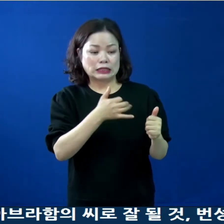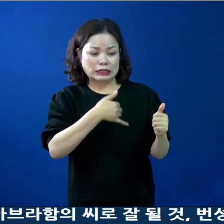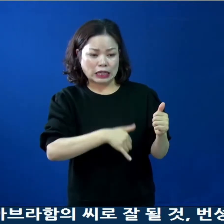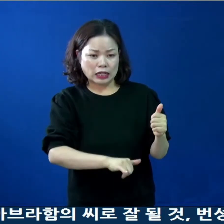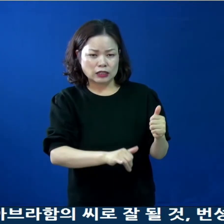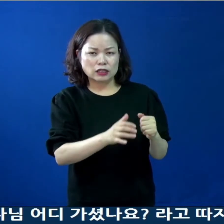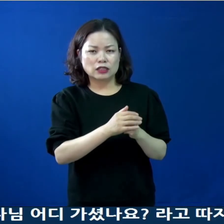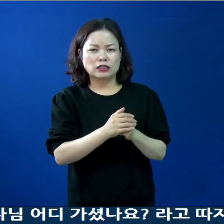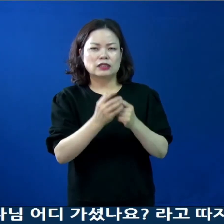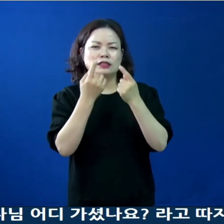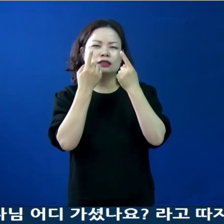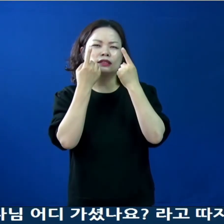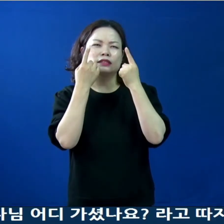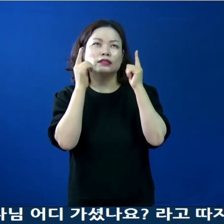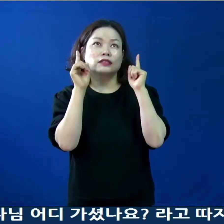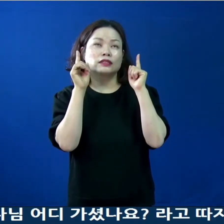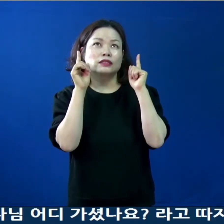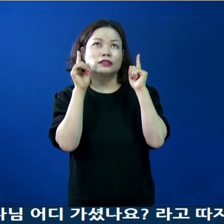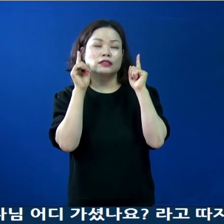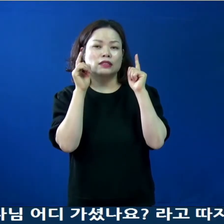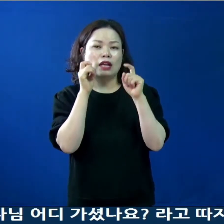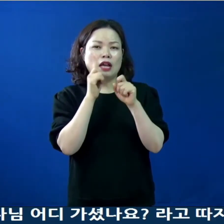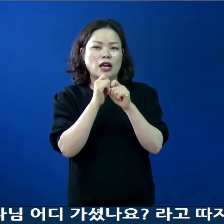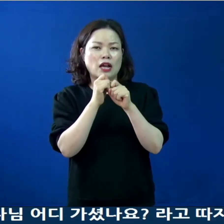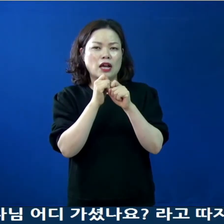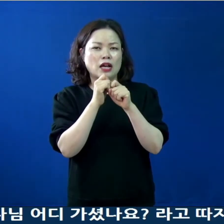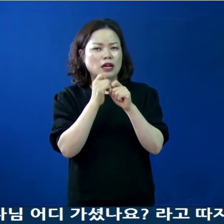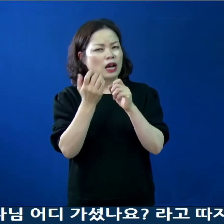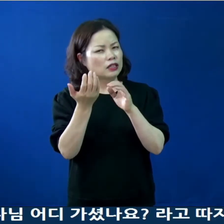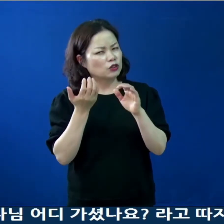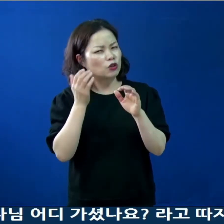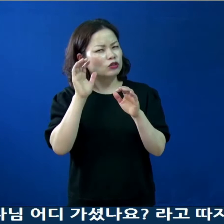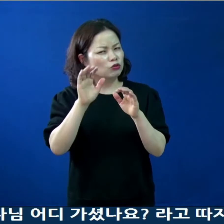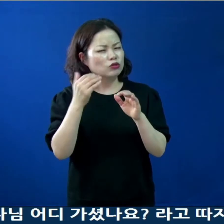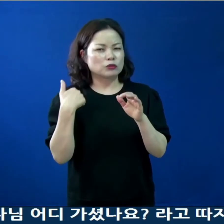수능 입시를 이제 입시 전이었는데 입시하고 나서였던가